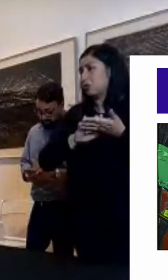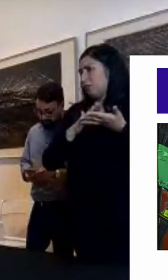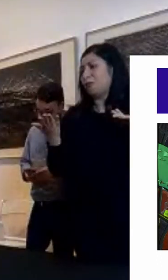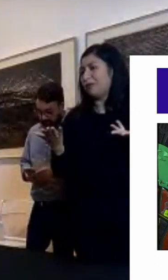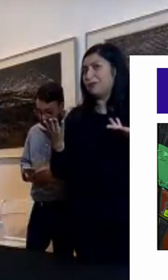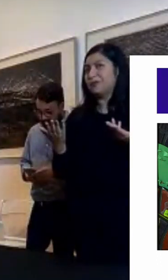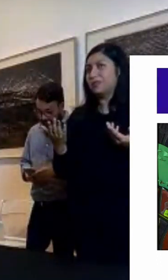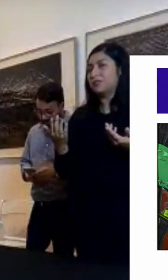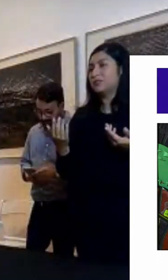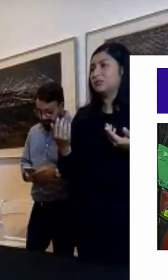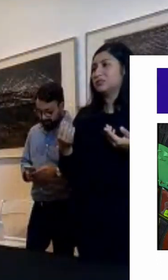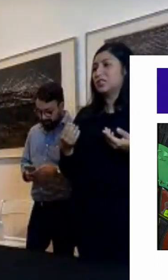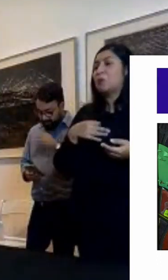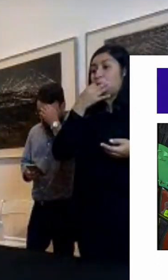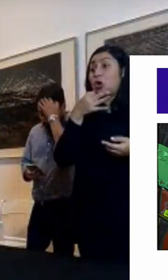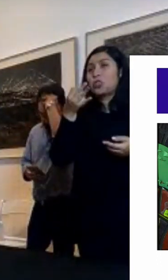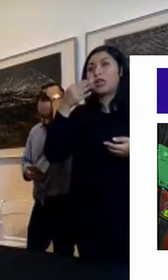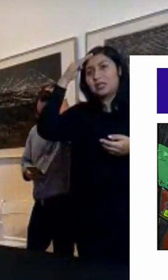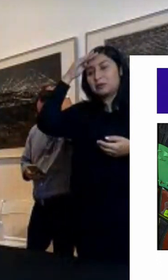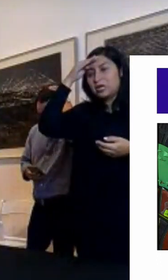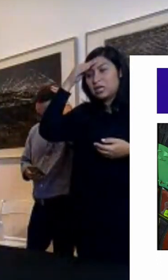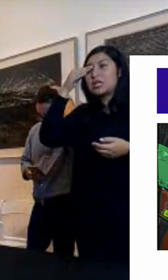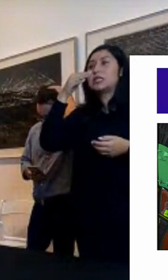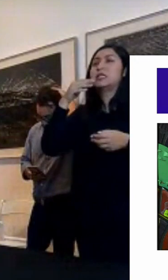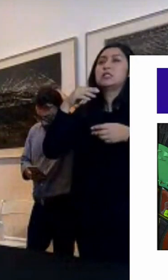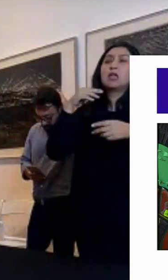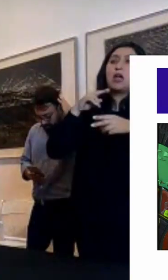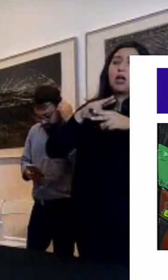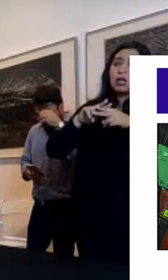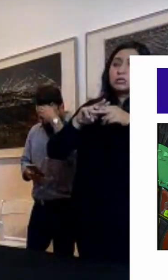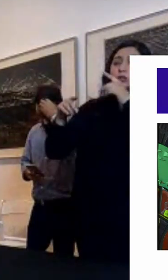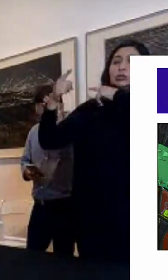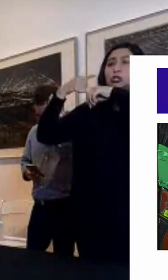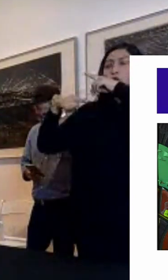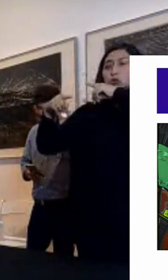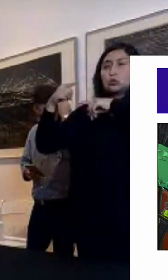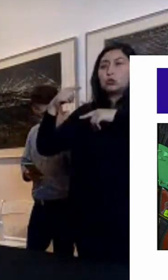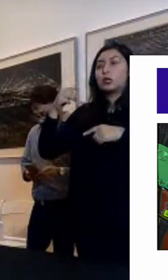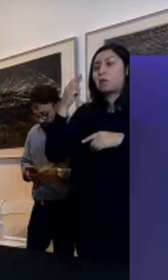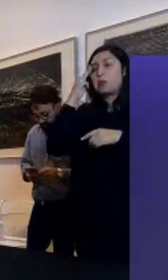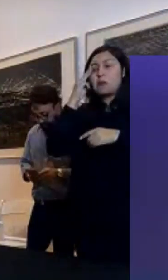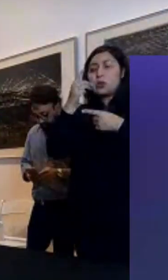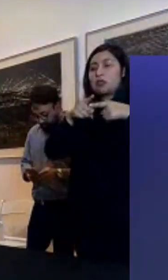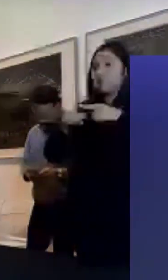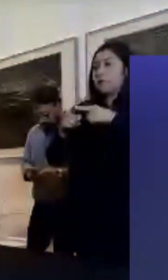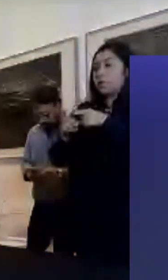de ahí de alguna manera se van formulando historias y memorias distintas y diversas.